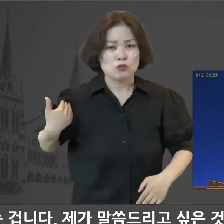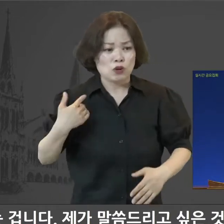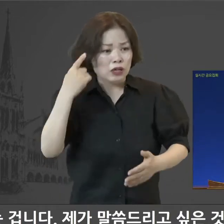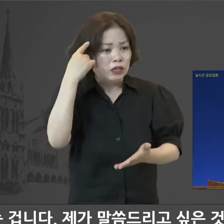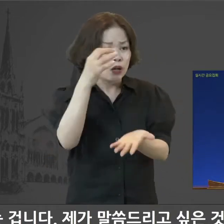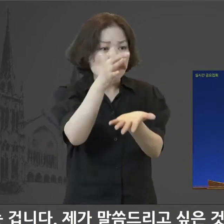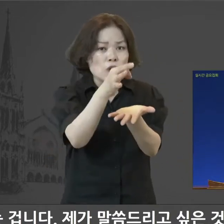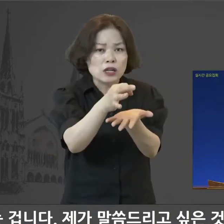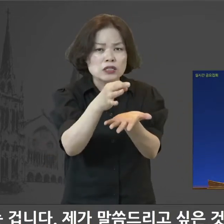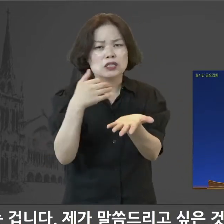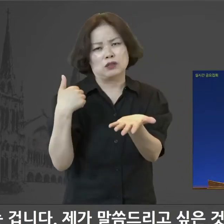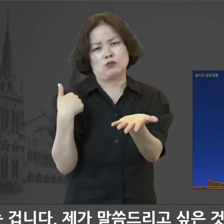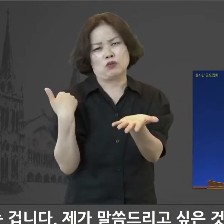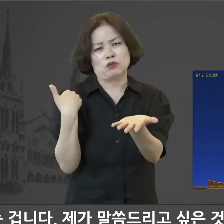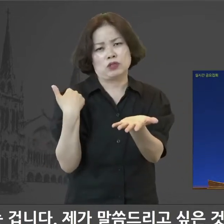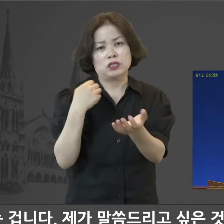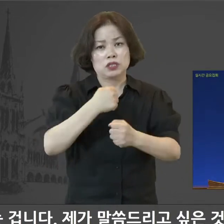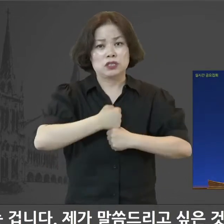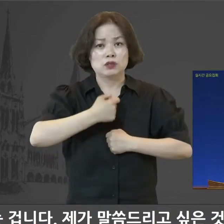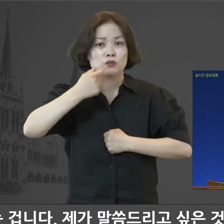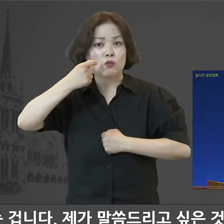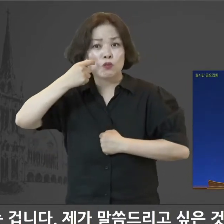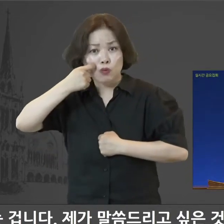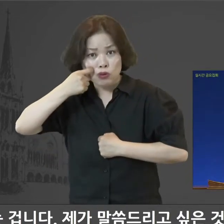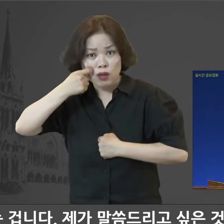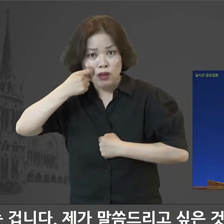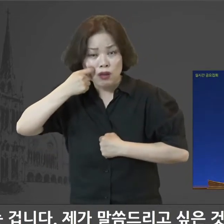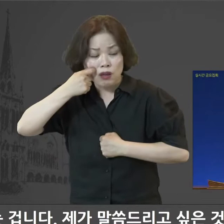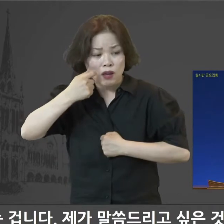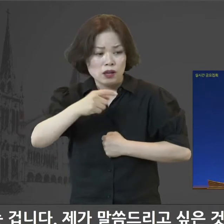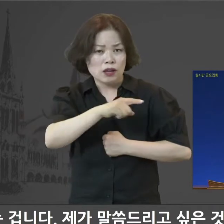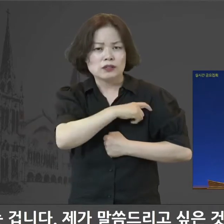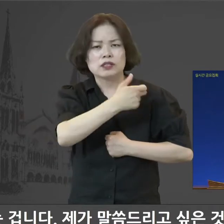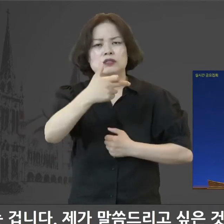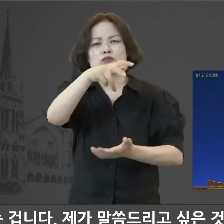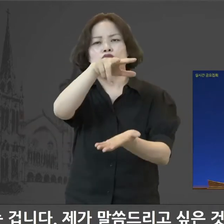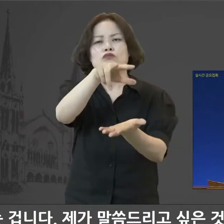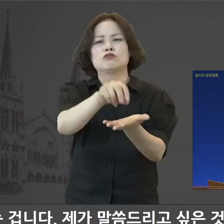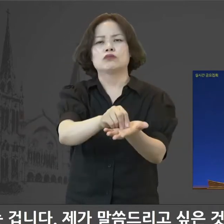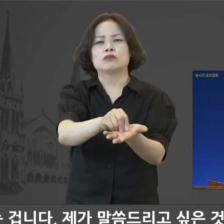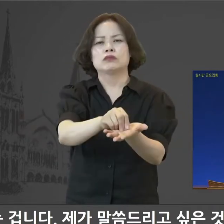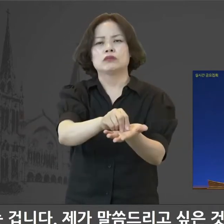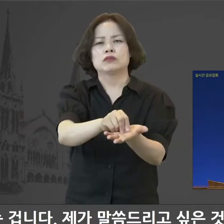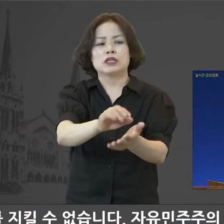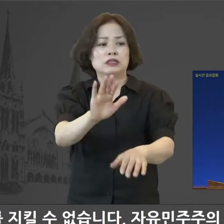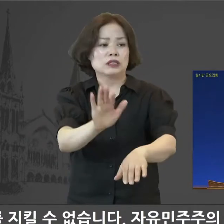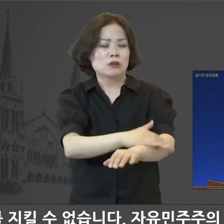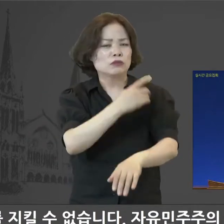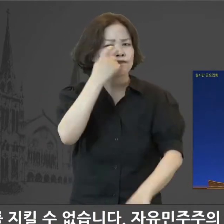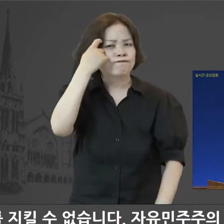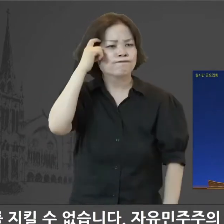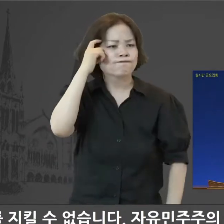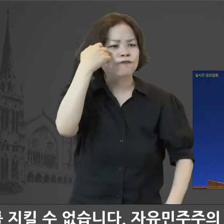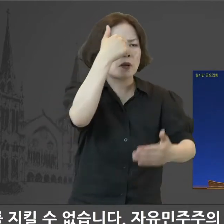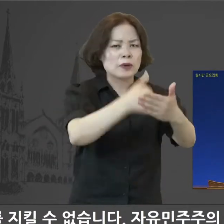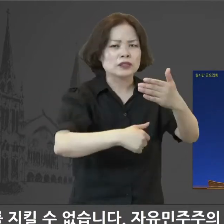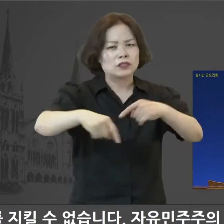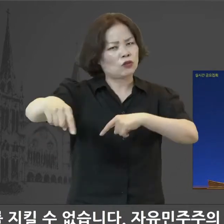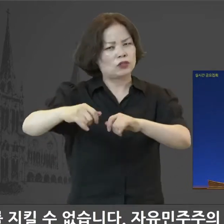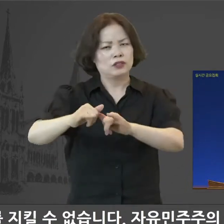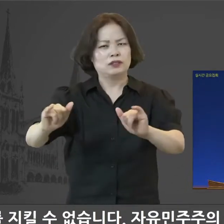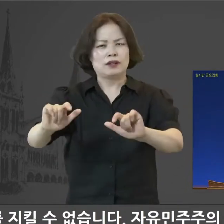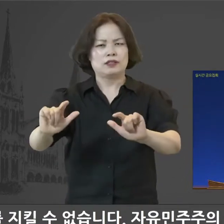사람은 자유민주주의를 지킬 수가 없어요. 이 시대의 가장 큰 문제는 잘못된 사상에 빠진 정치인들도